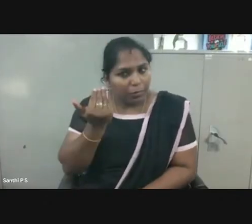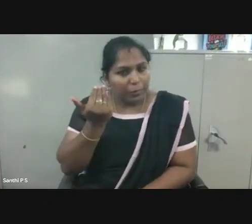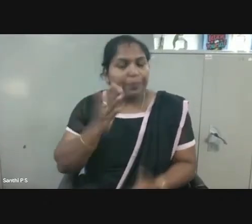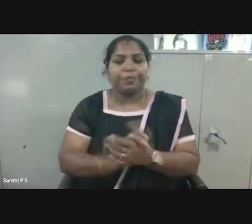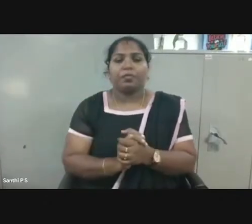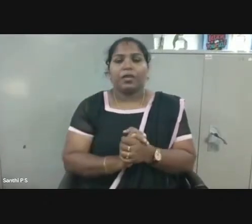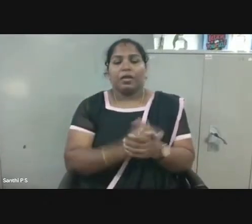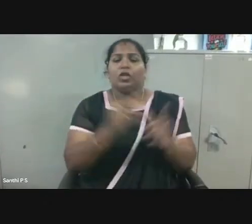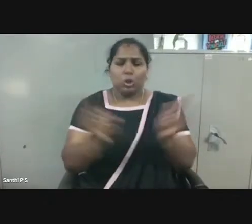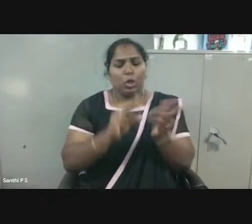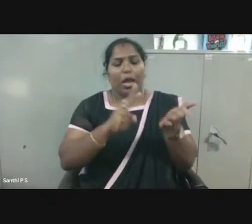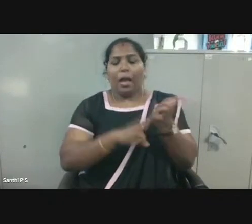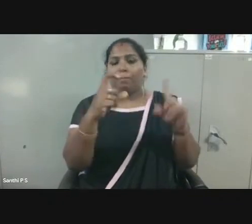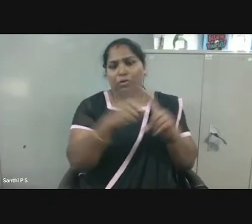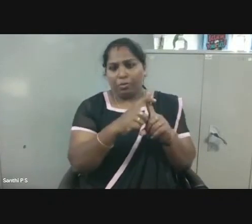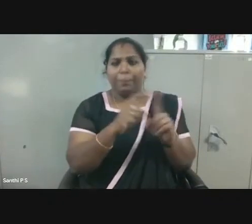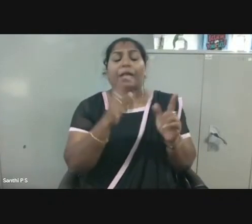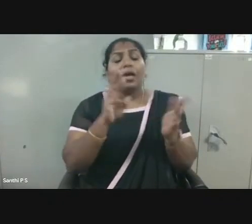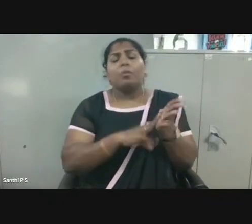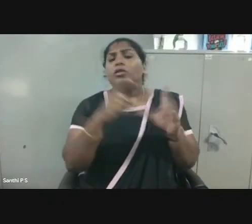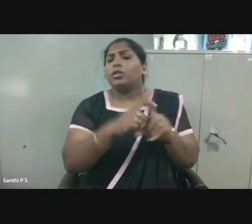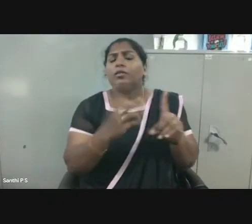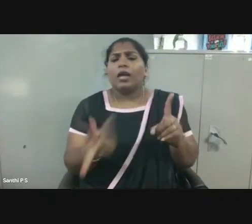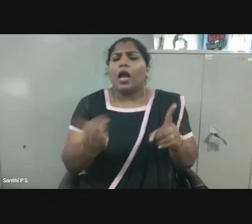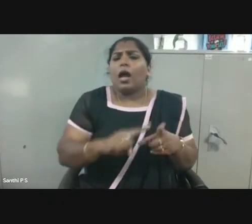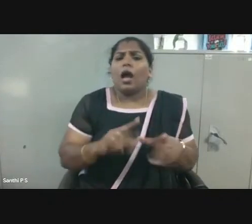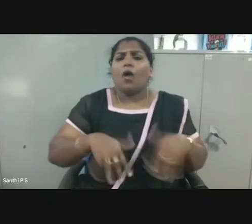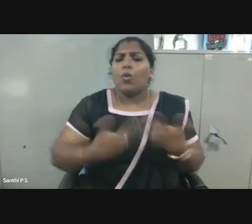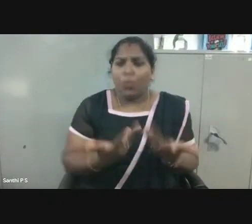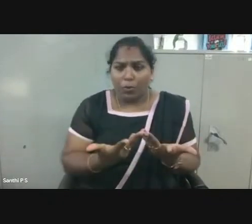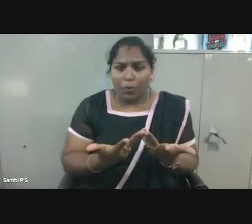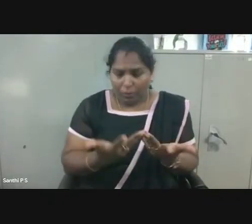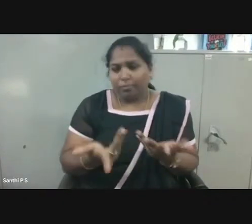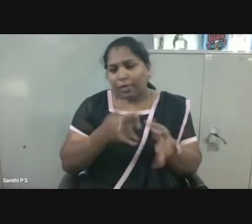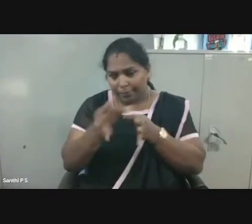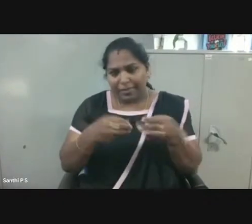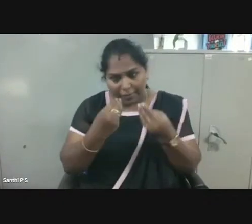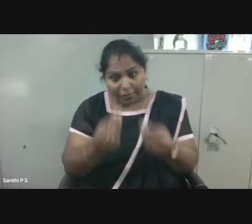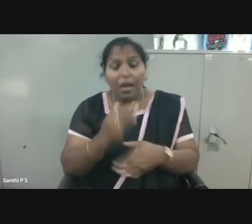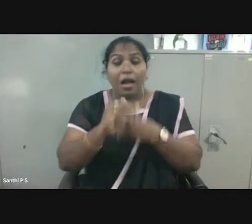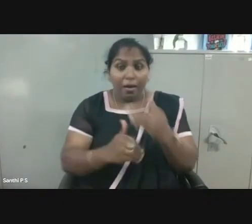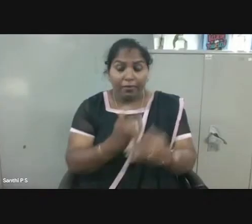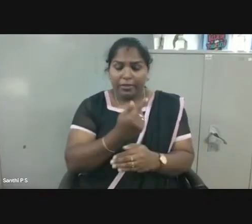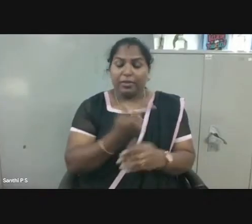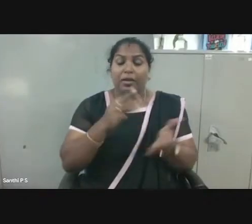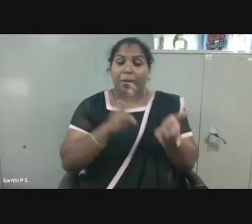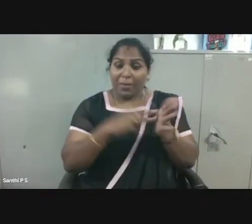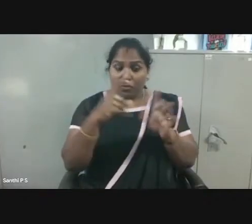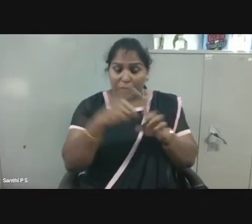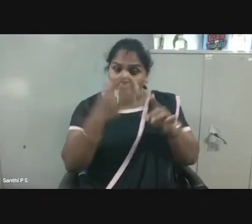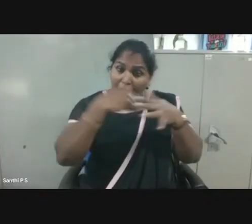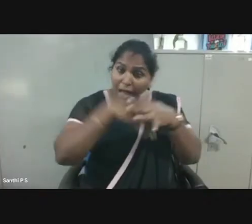ഡിസ്ട്രോഫി വരുന്നത് എങ്ങനെയാണെന്നുള്ളത് നമ്മൾ കണ്ടുപഠിക്കാം. അത് കഴിഞ്ഞിട്ട് ഓരോരോ മസ്കുലർ ഡിസ്ട്രോഫിയിലുള്ള